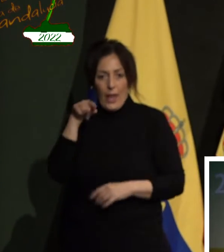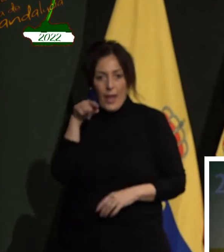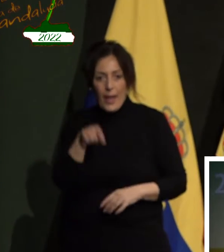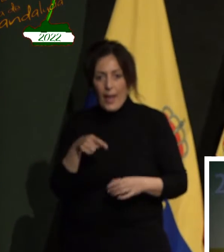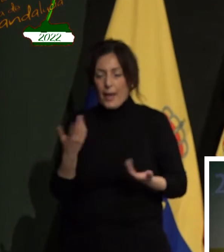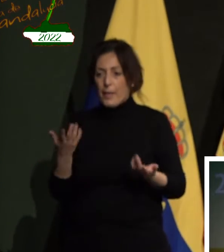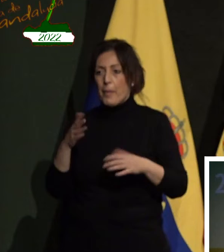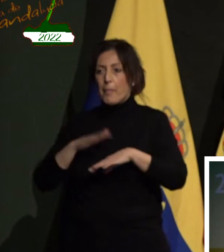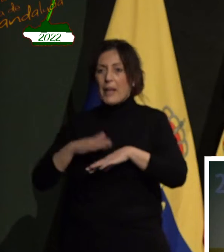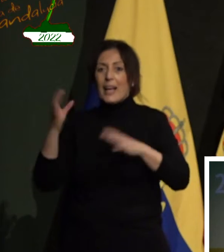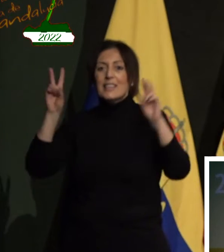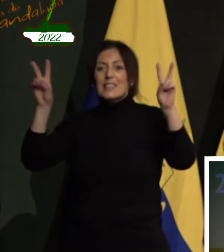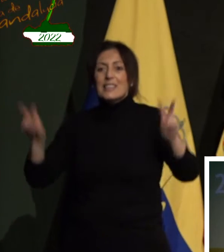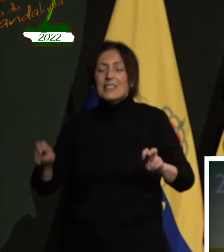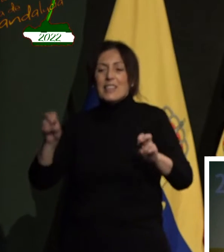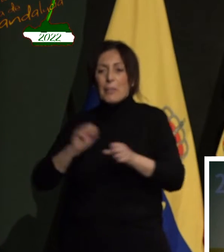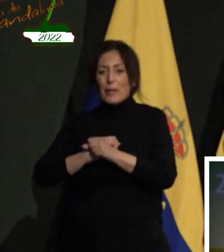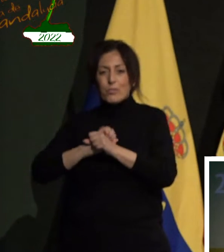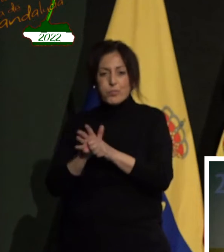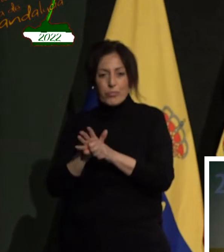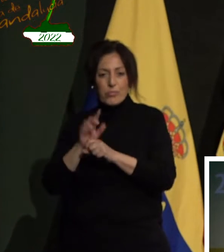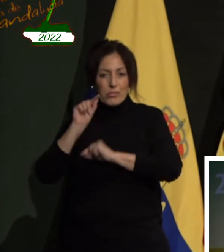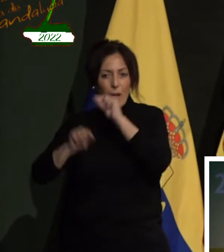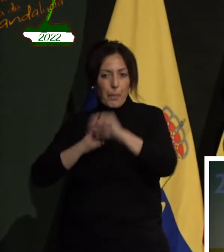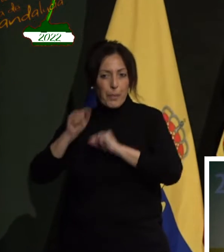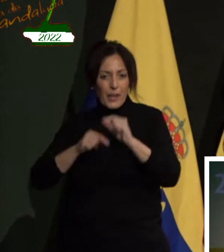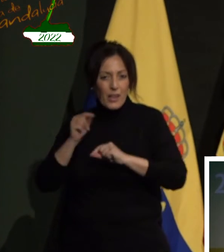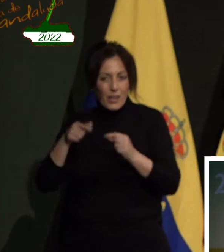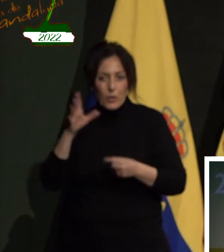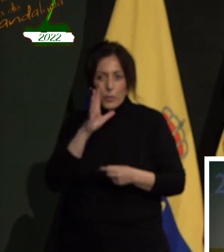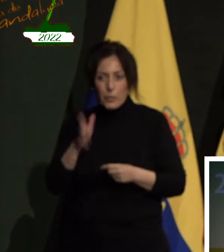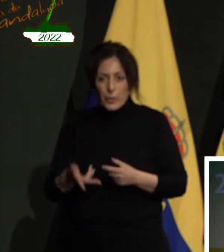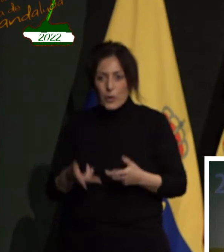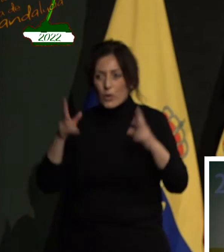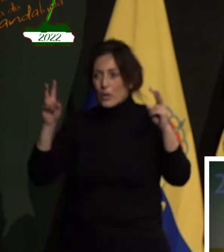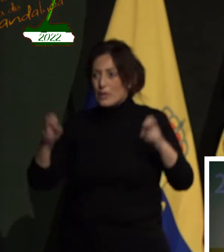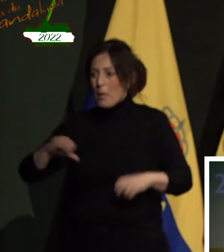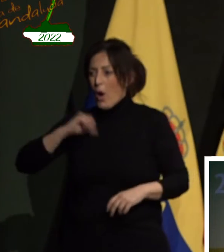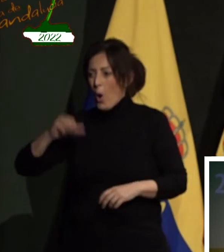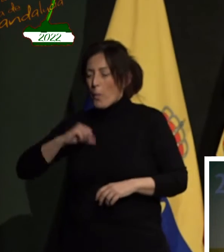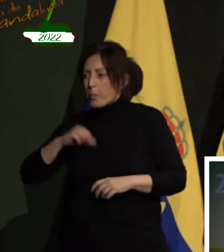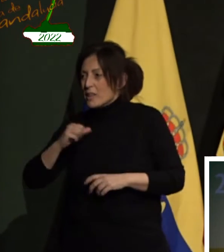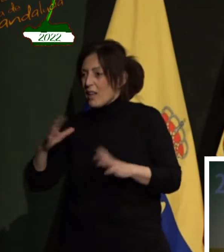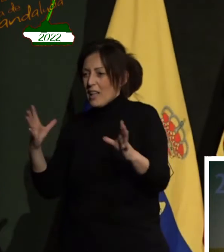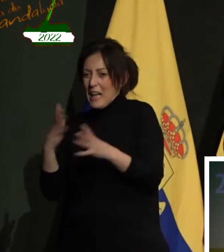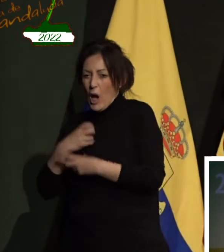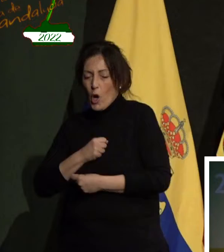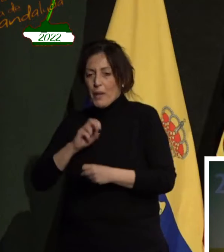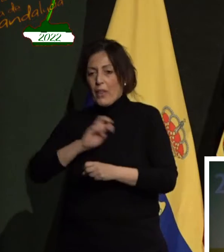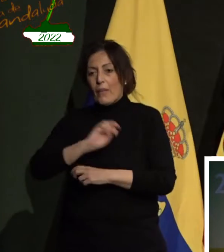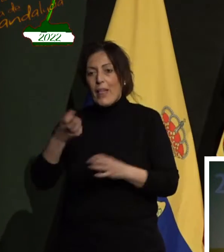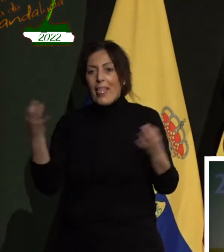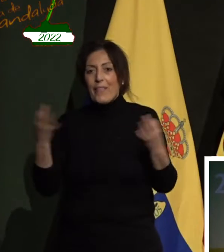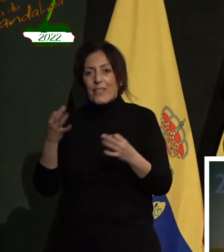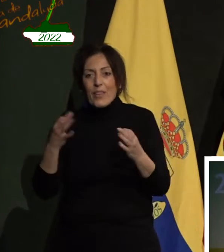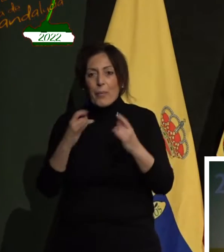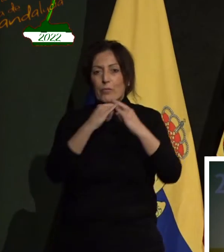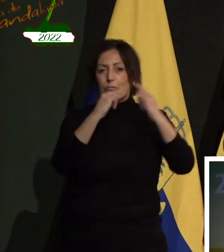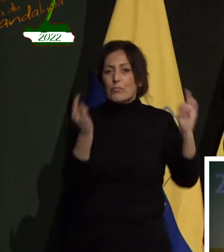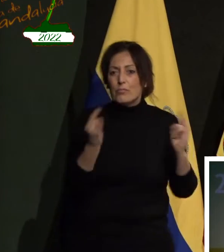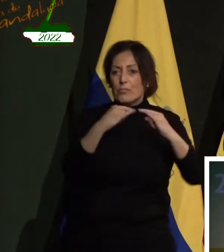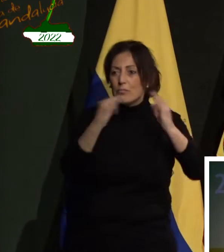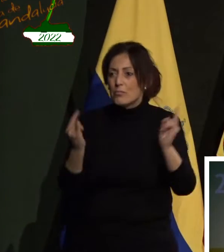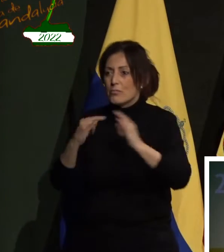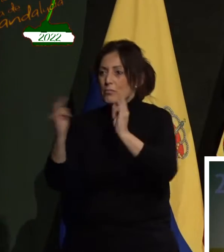podrán imaginar para qué, para aliviar la presión de demanda que sufría esta infraestructura sanitaria, como otras tantas, ¿verdad?, en el año 2020 con motivo